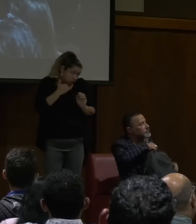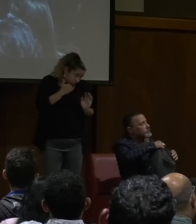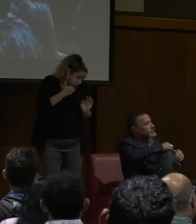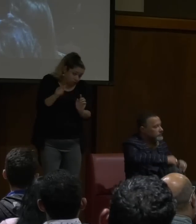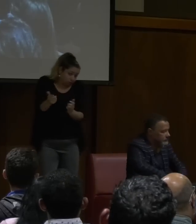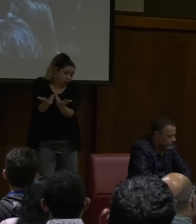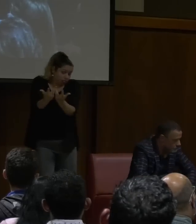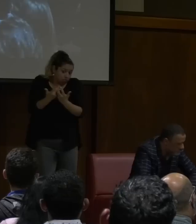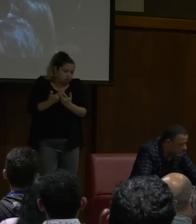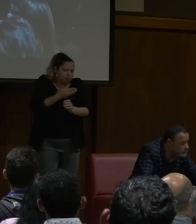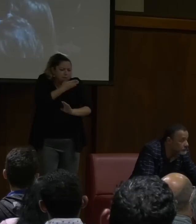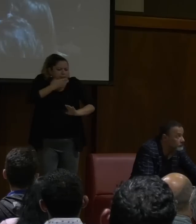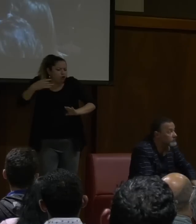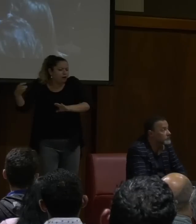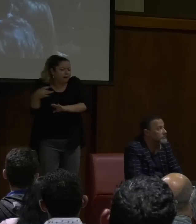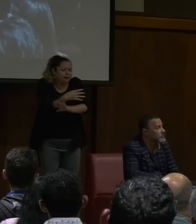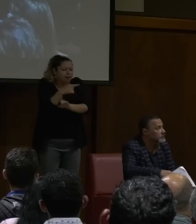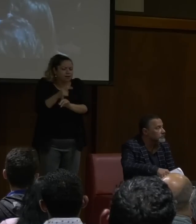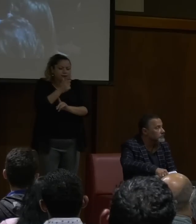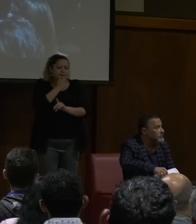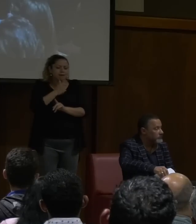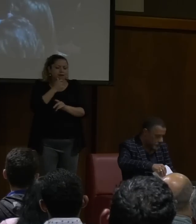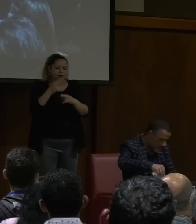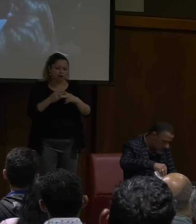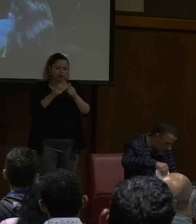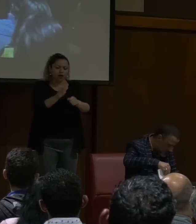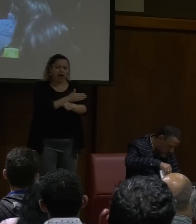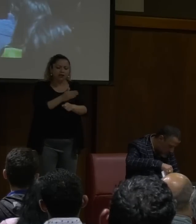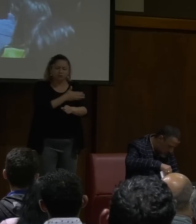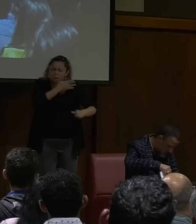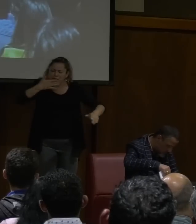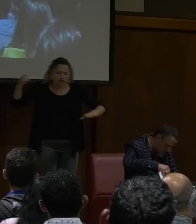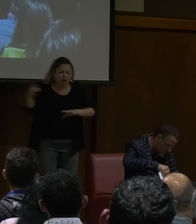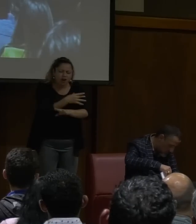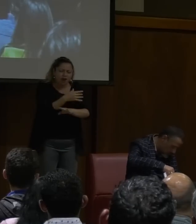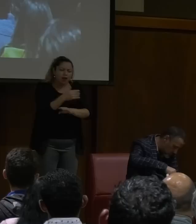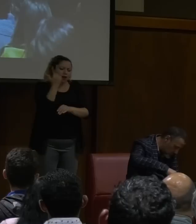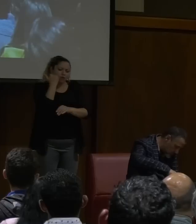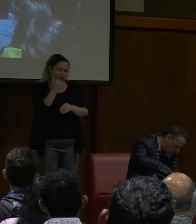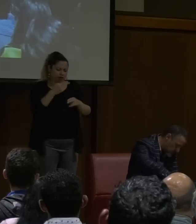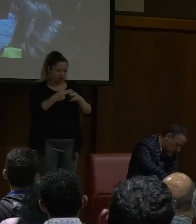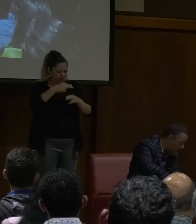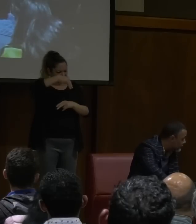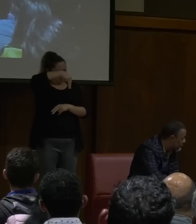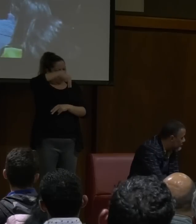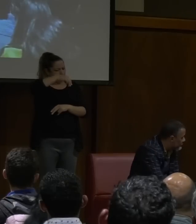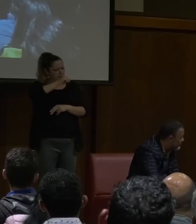composición de Leandro Díaz es Matilde Lina. ¿Qué tan cierto es esa